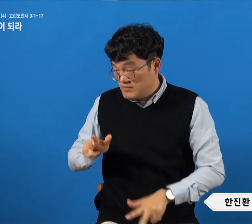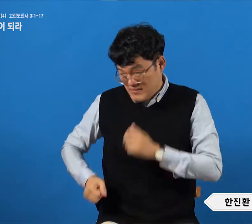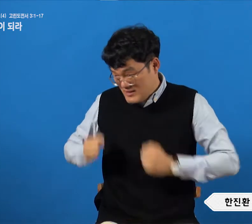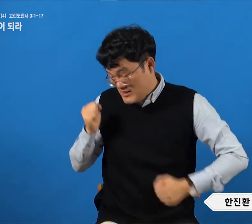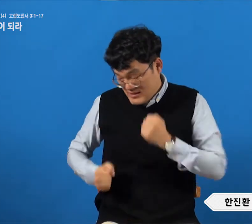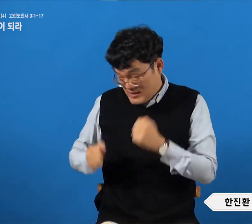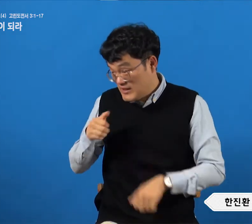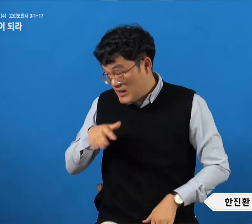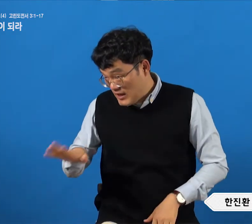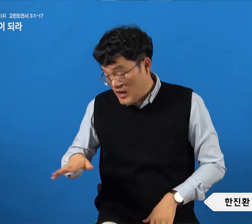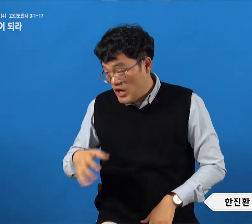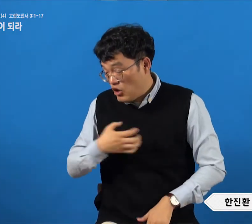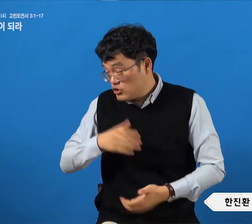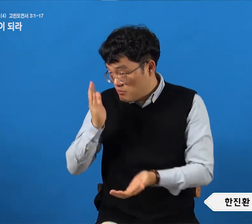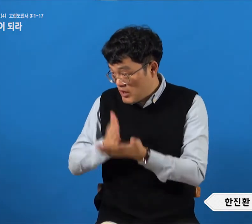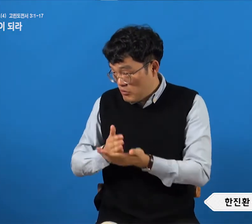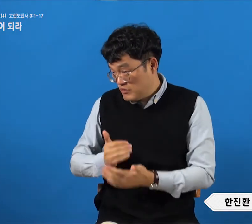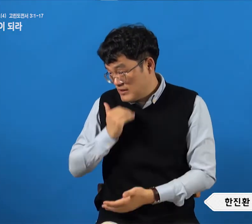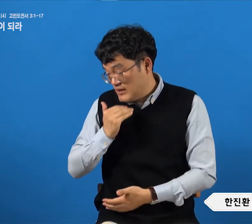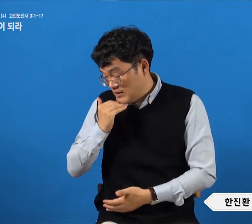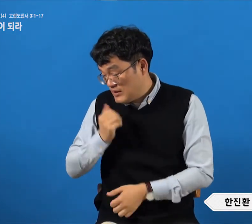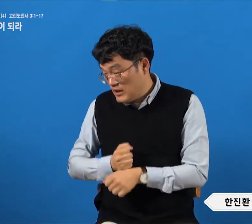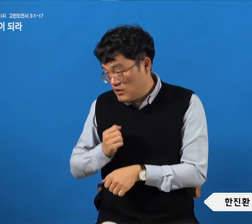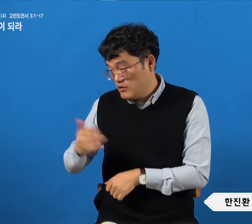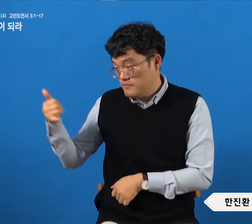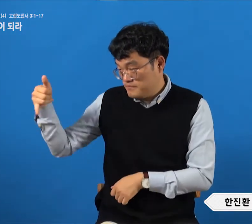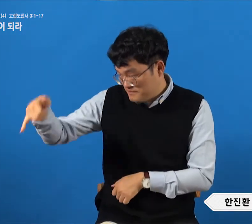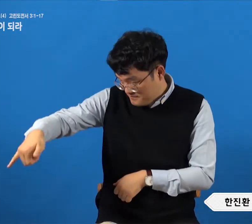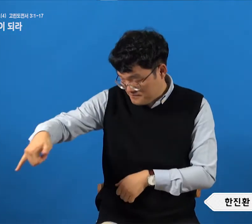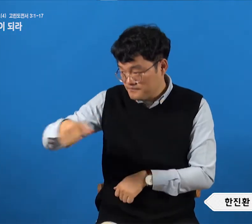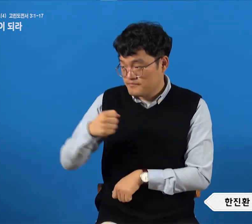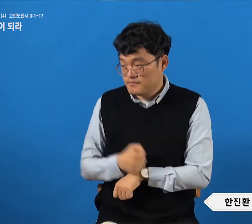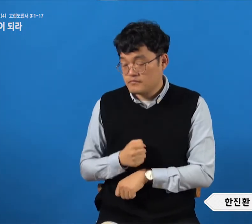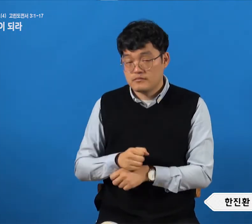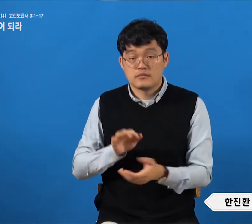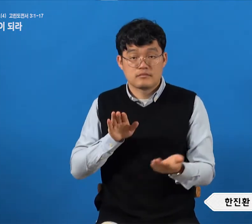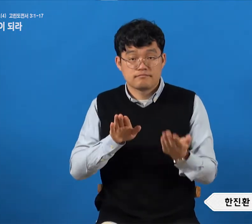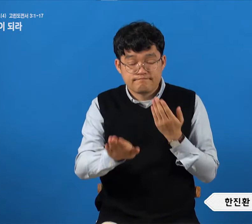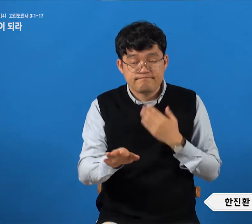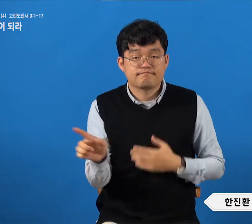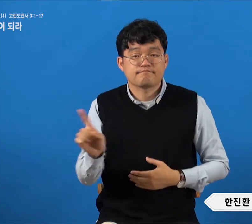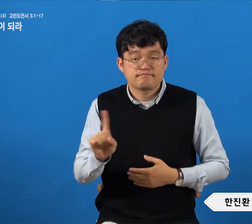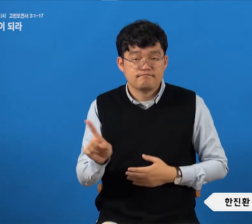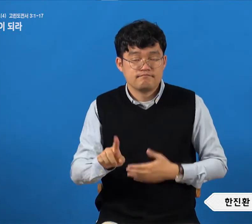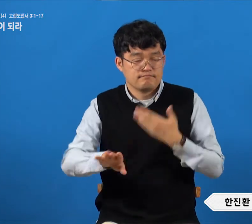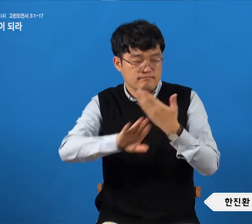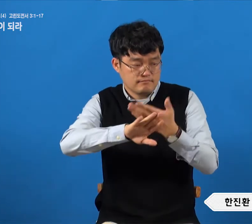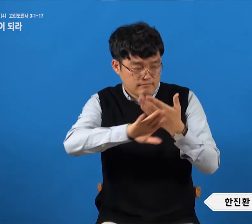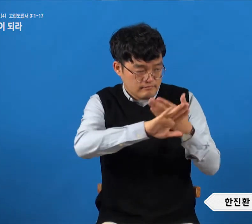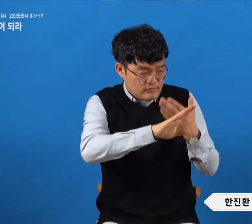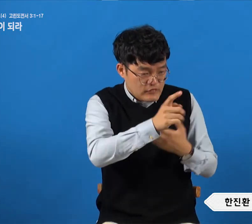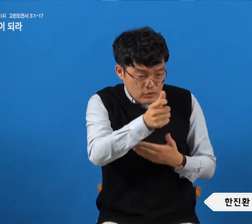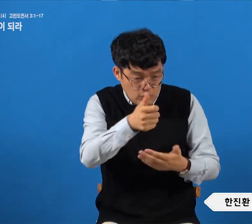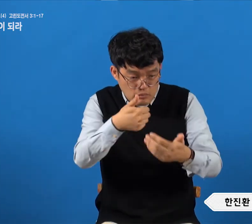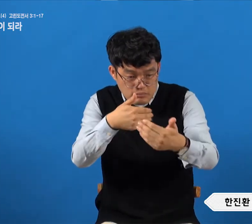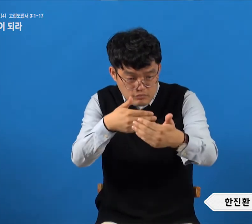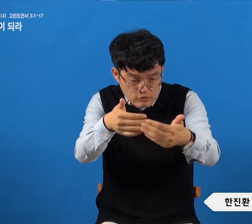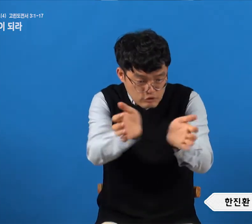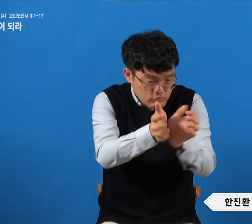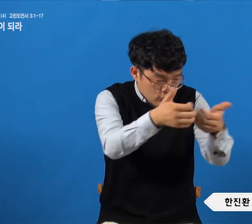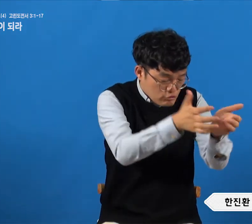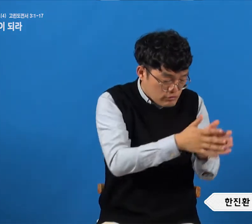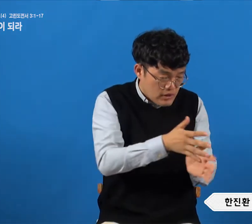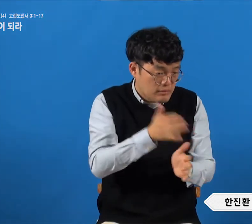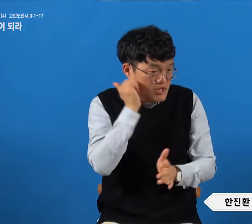금방 달려가겠습니다. 염려 마시고 잠시 기다리십시오 하고 전화를 끊었습니다. 그리고 다락방 리더 몇 사람에게